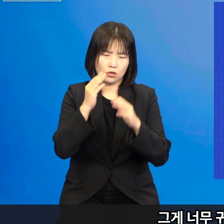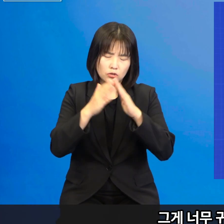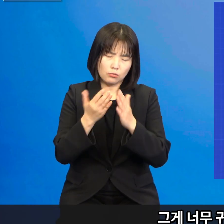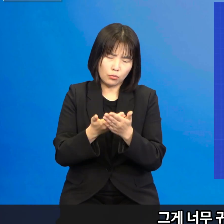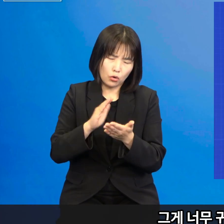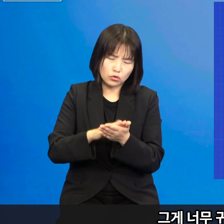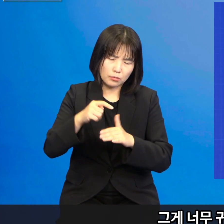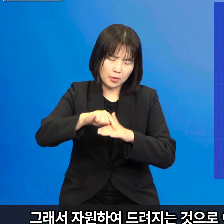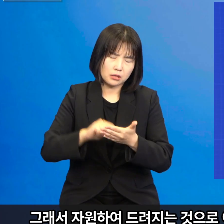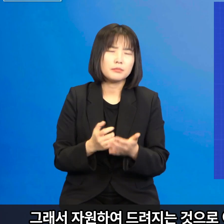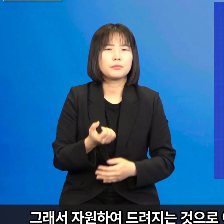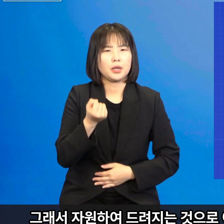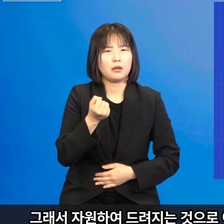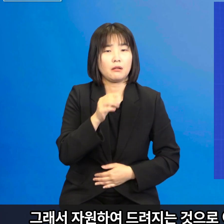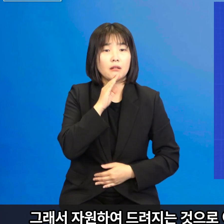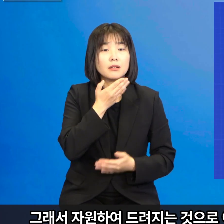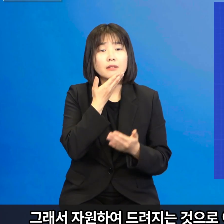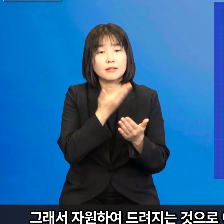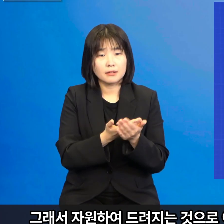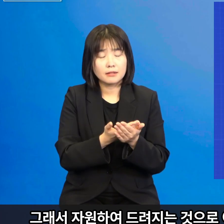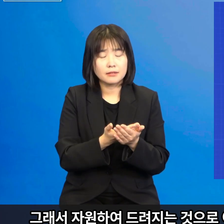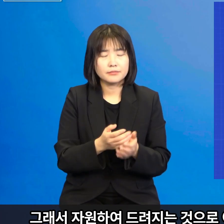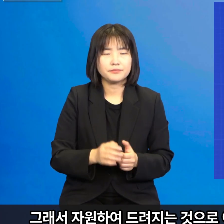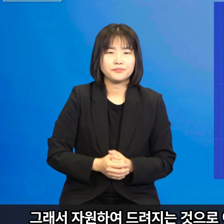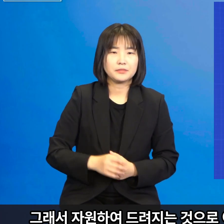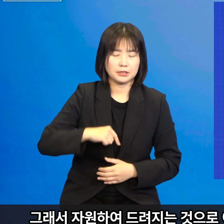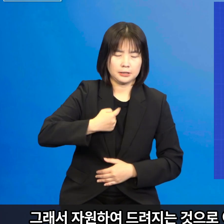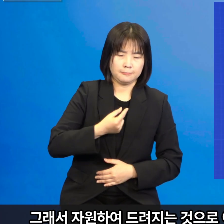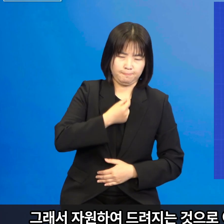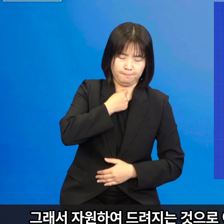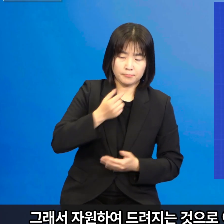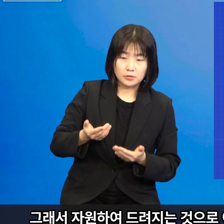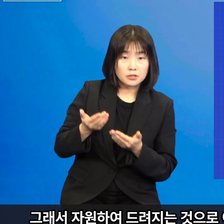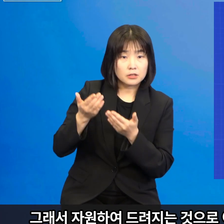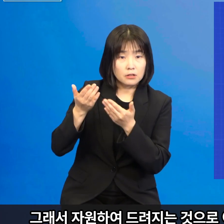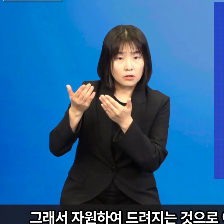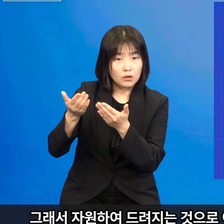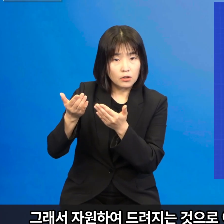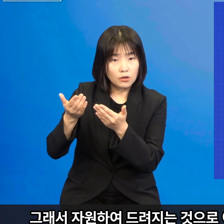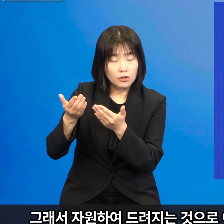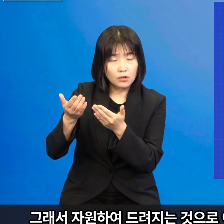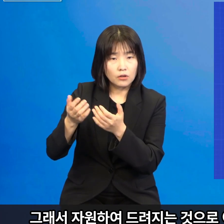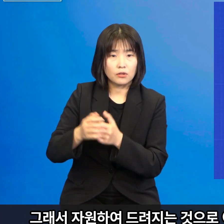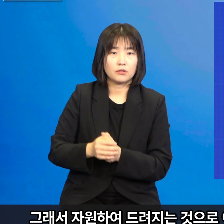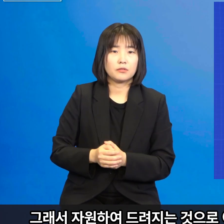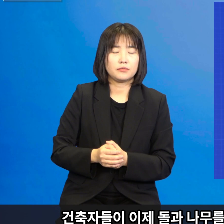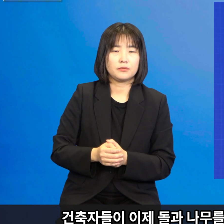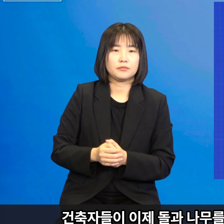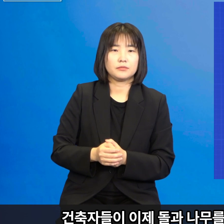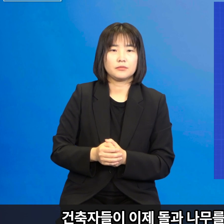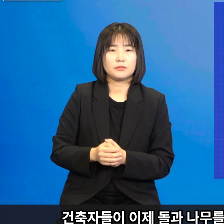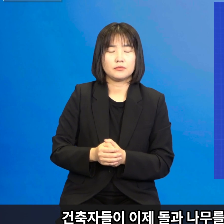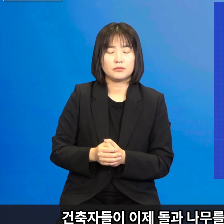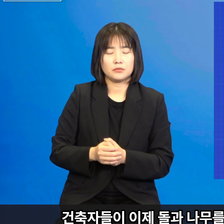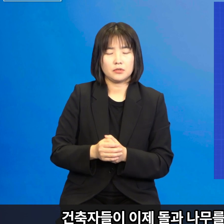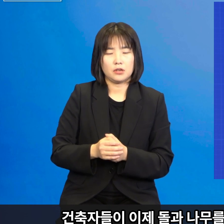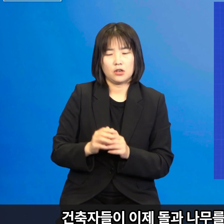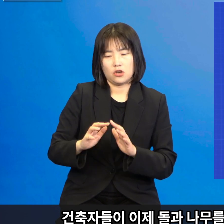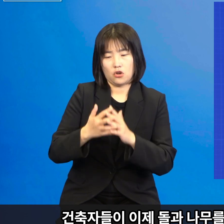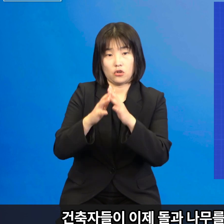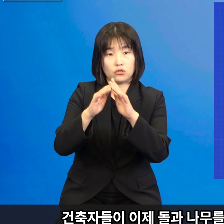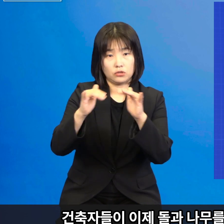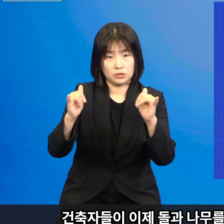너무 귀했던 것이죠. 그래서 자원하여 드려지는 것으로 이제 책임자들이 세워지고 임명되고, 이 건축자들이